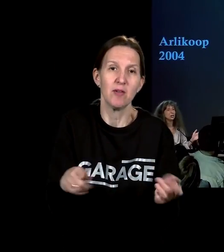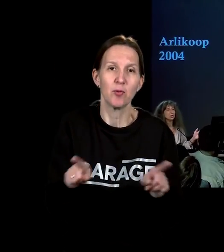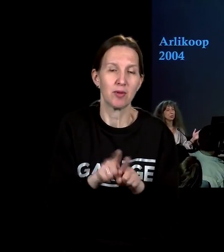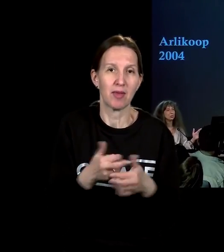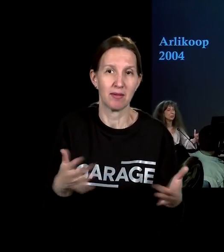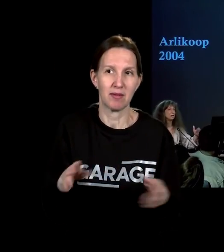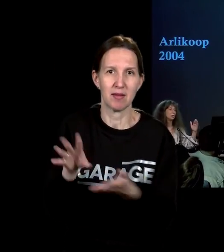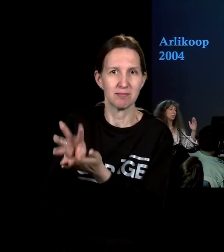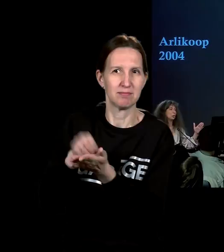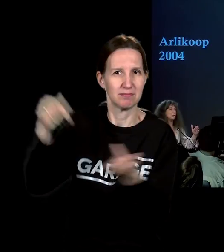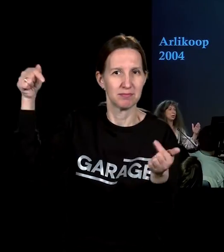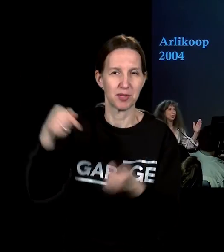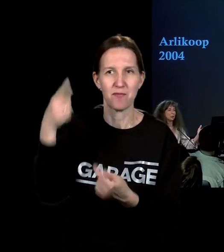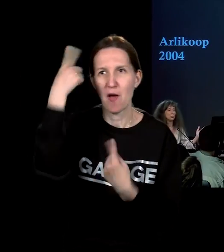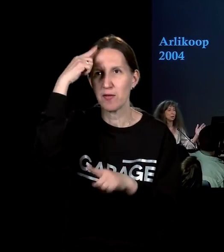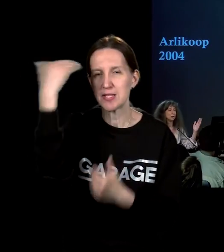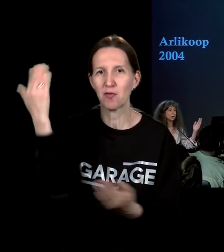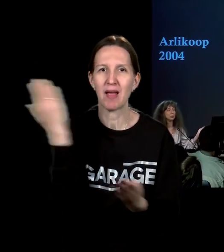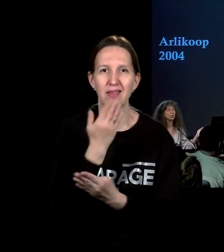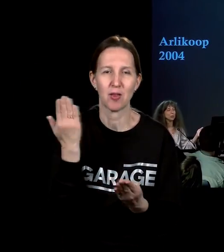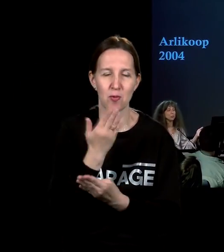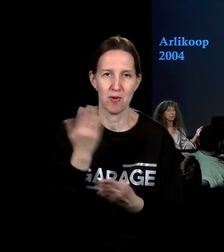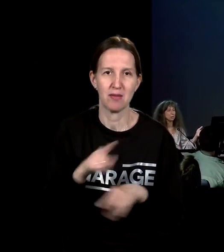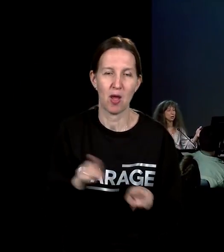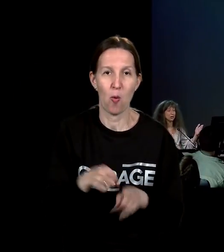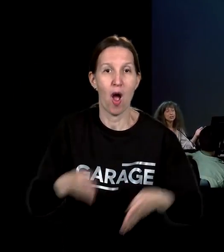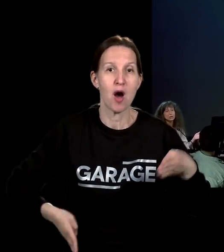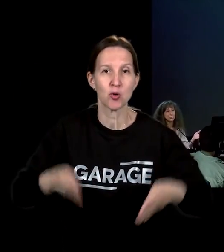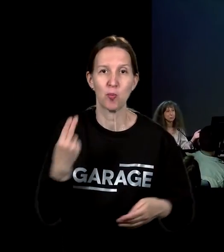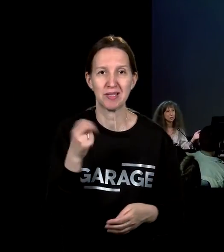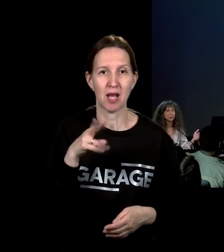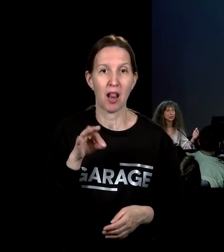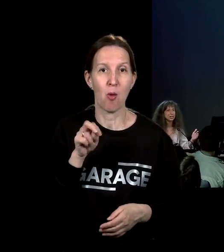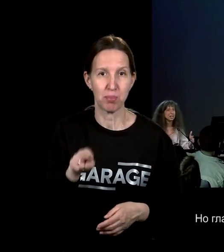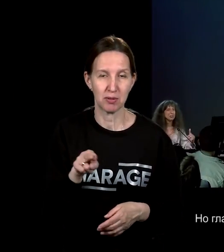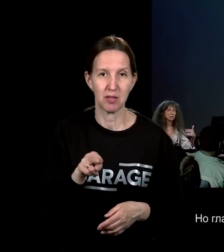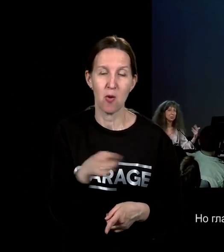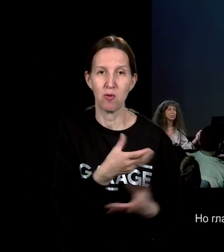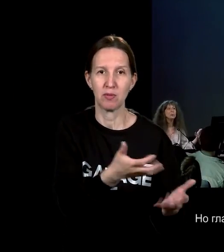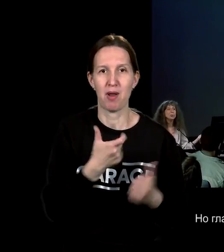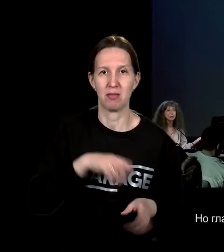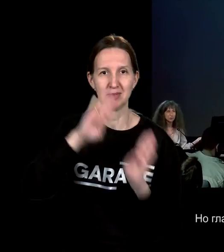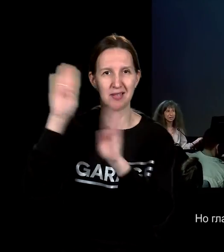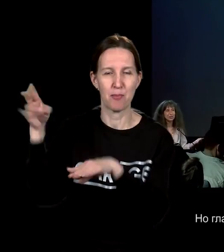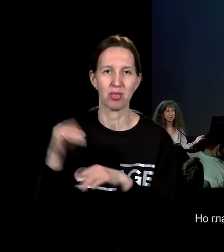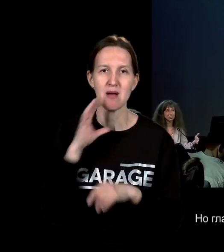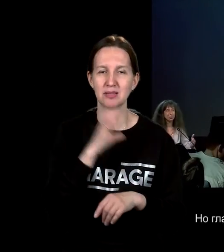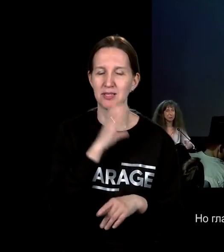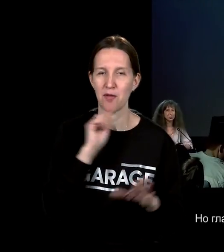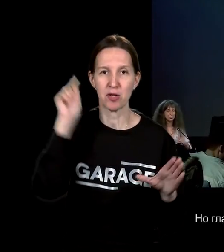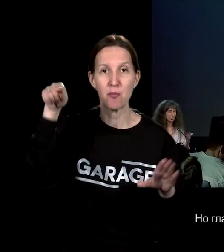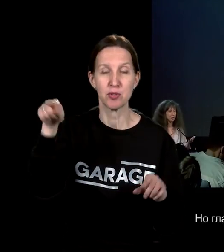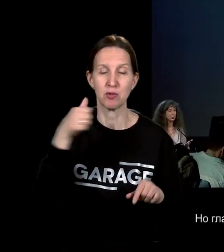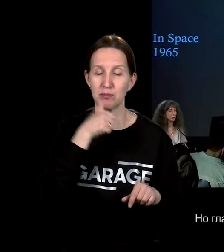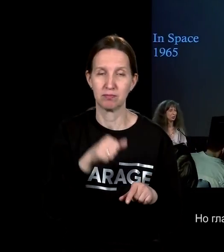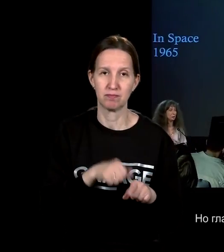совершенно киношного вида. Вот такой вот маленький робот-циклоп, которого он брал на Северный полюс и выгуливал на Северном полюсе,